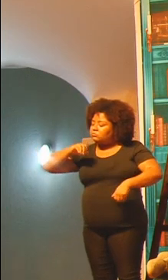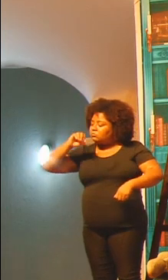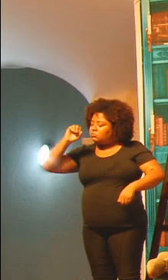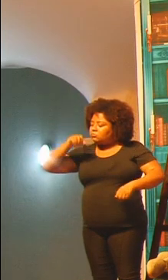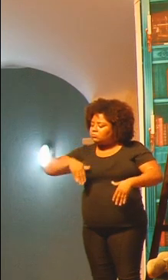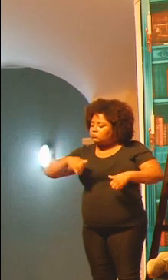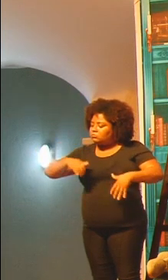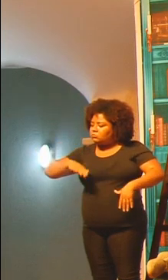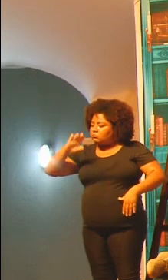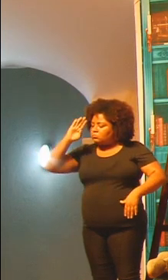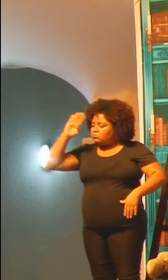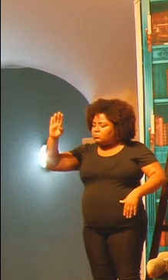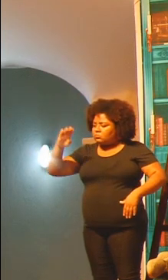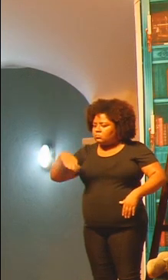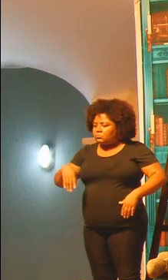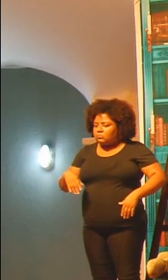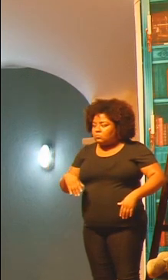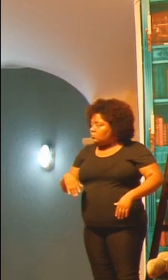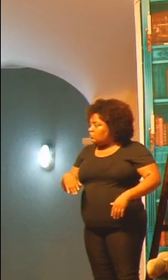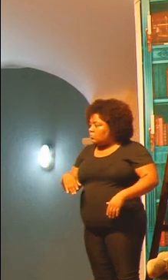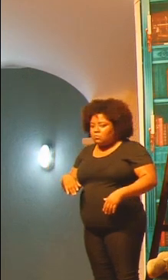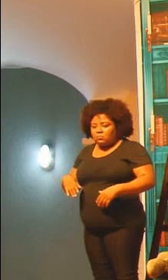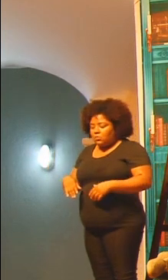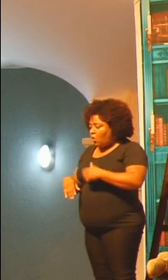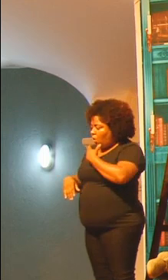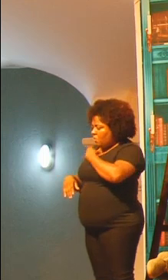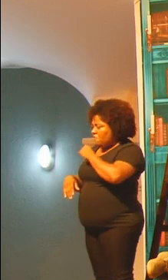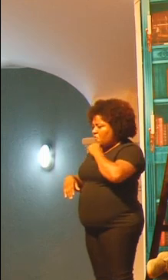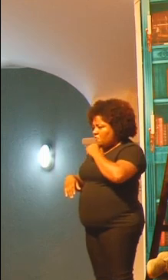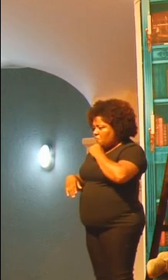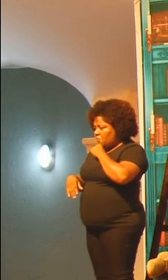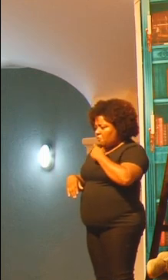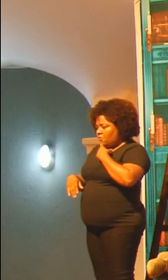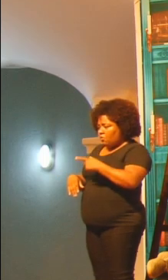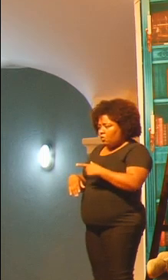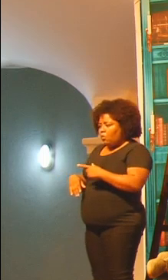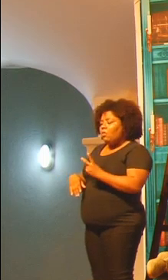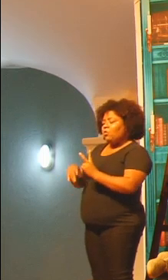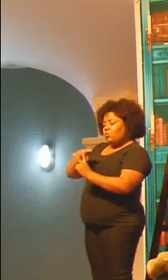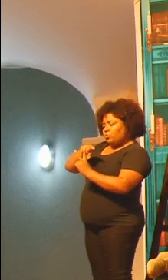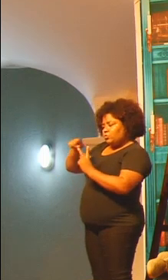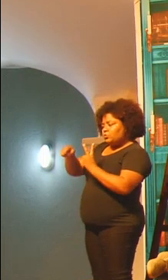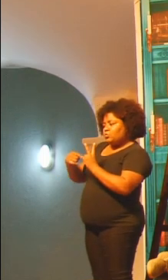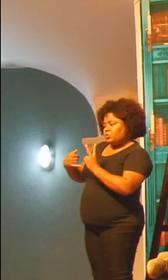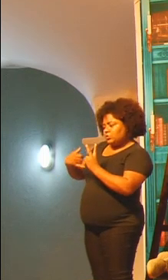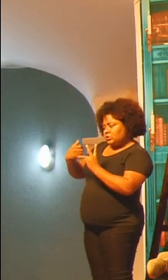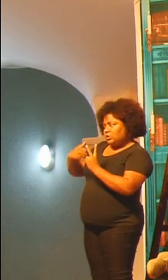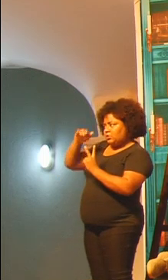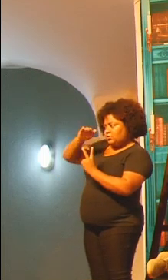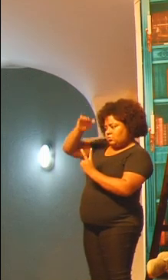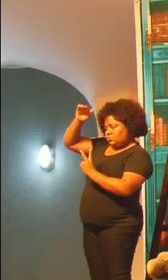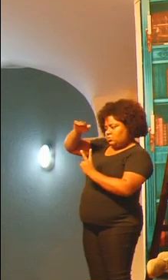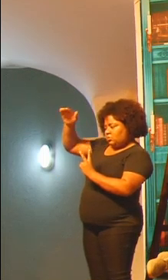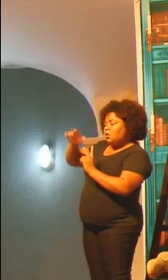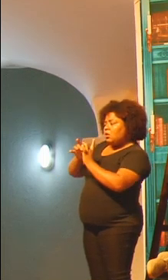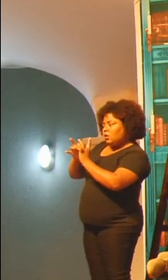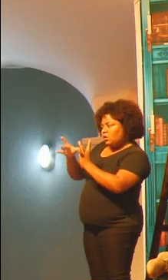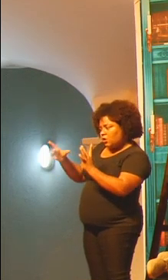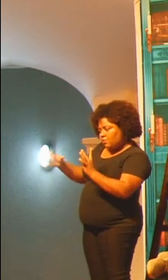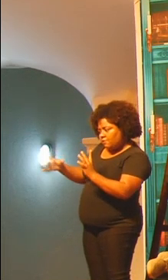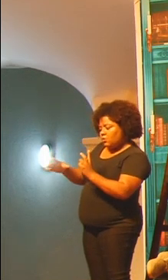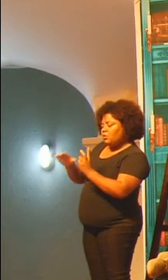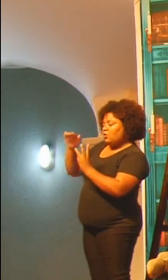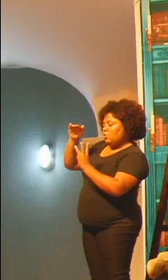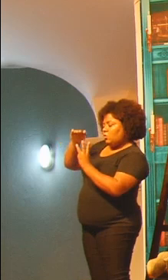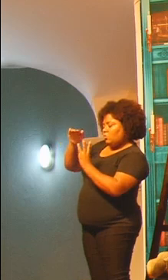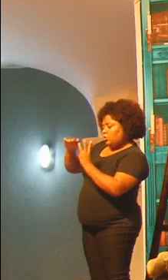aí o meu bisavô olhou e disse assim: sim, leva os mais velhos, fica o mais novo e mais duas meninas, mais a